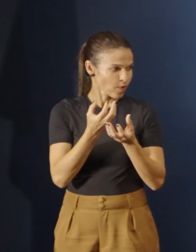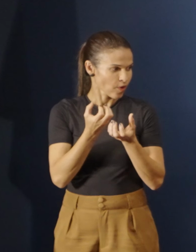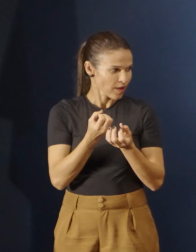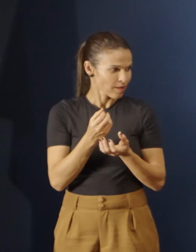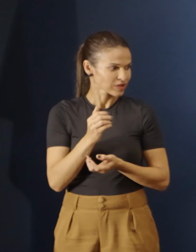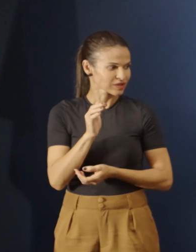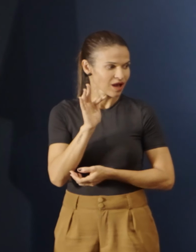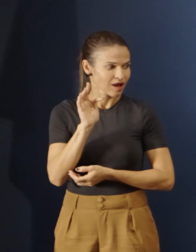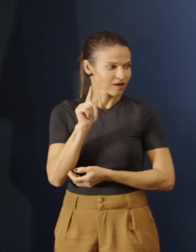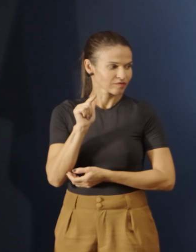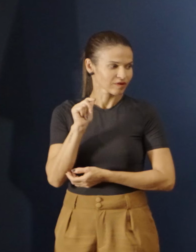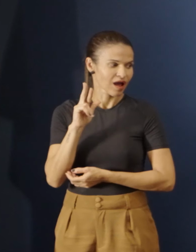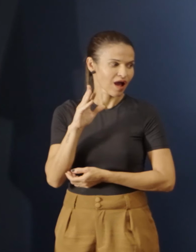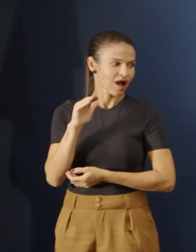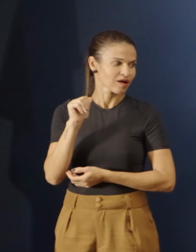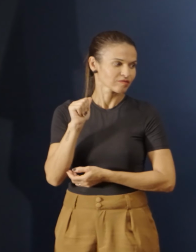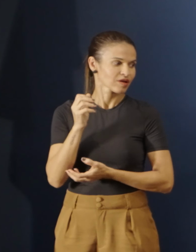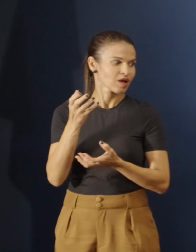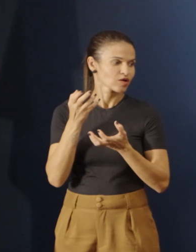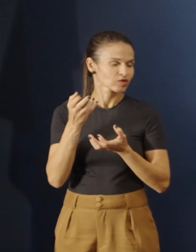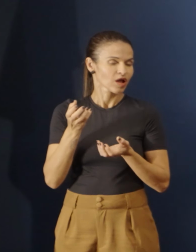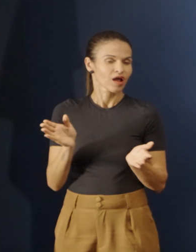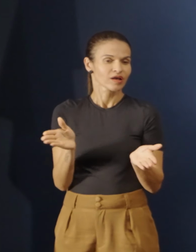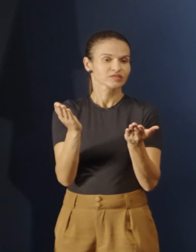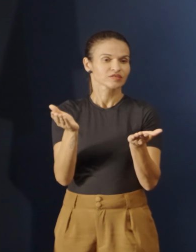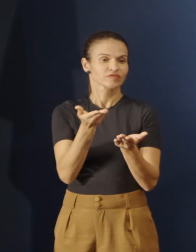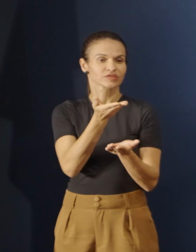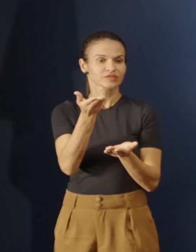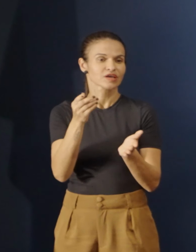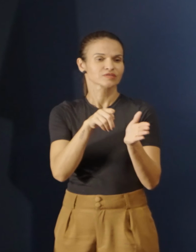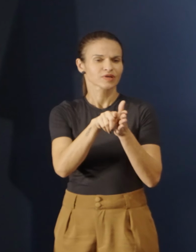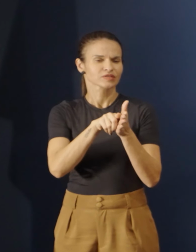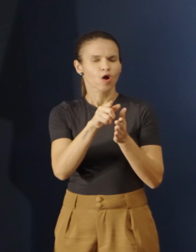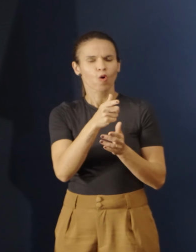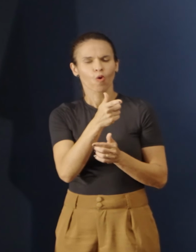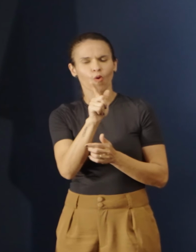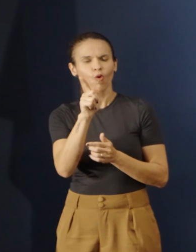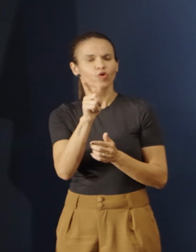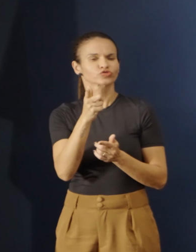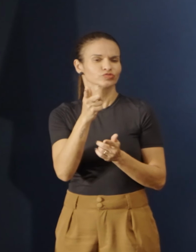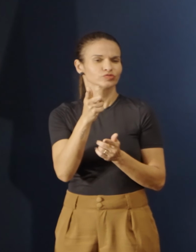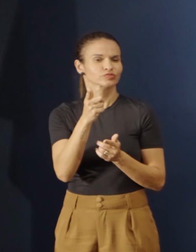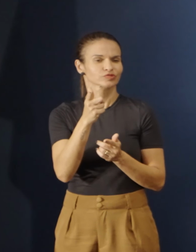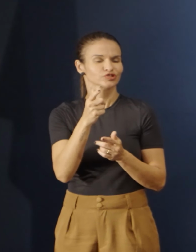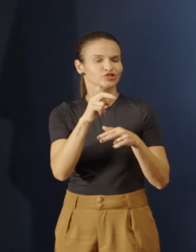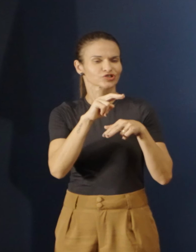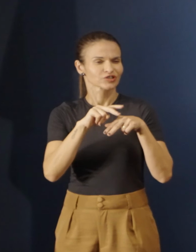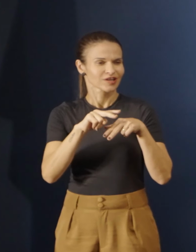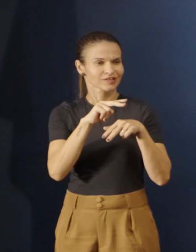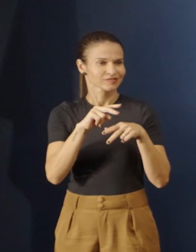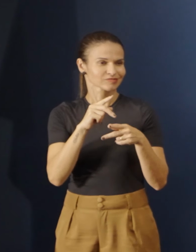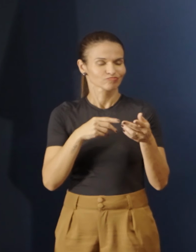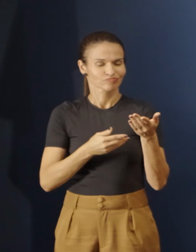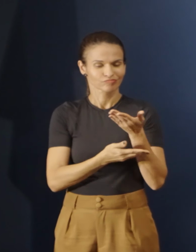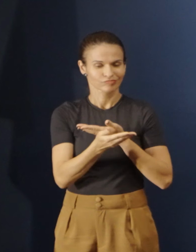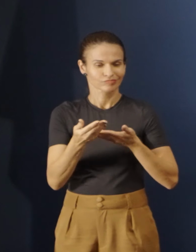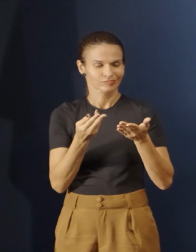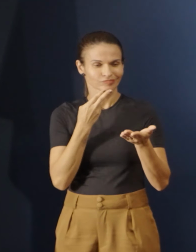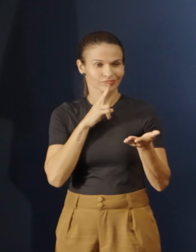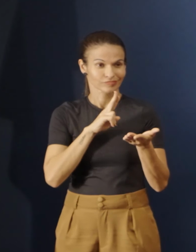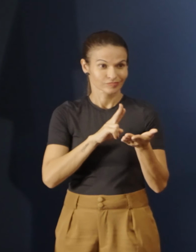queria apenas incentivar vocês a pesquisar outros gêneros que dialogam com a epistolografia. E a